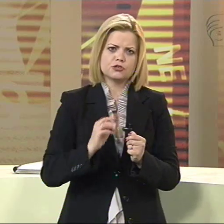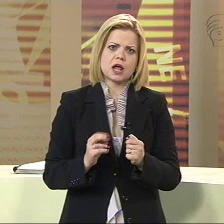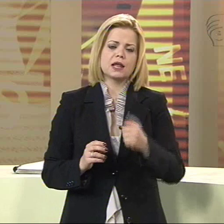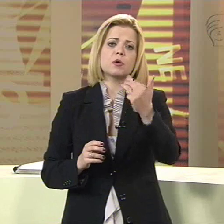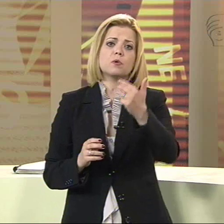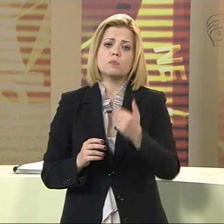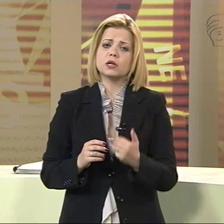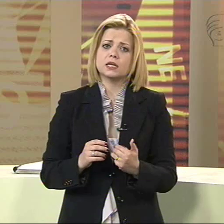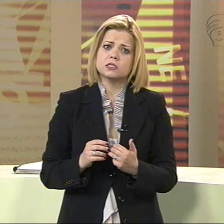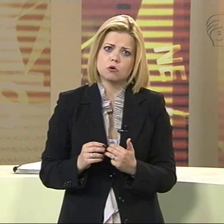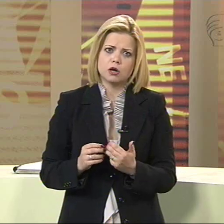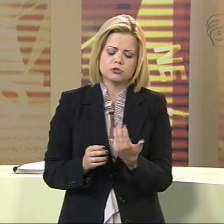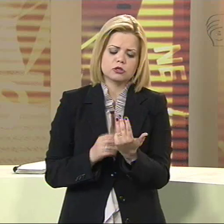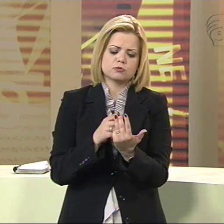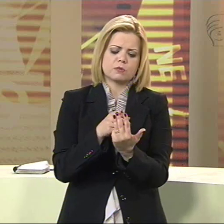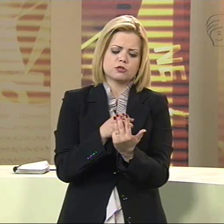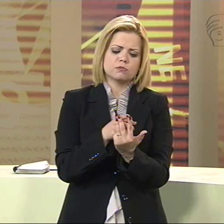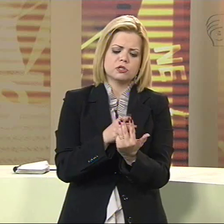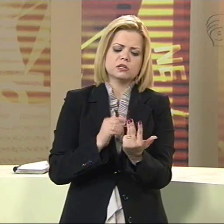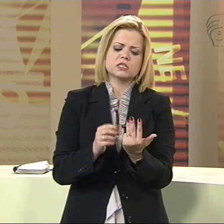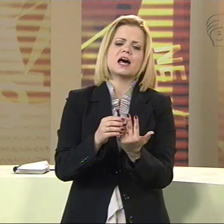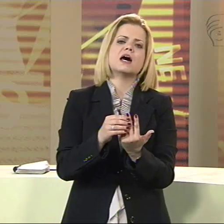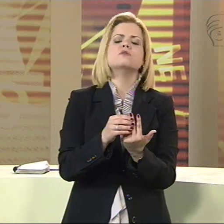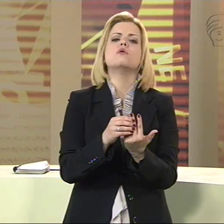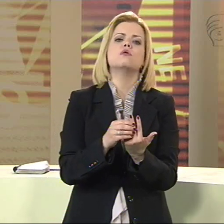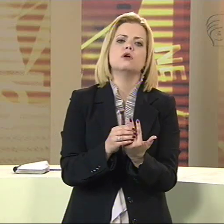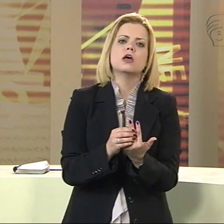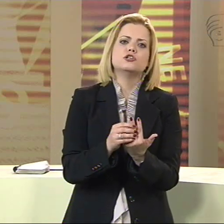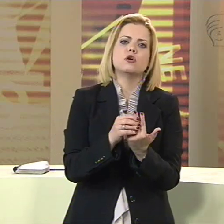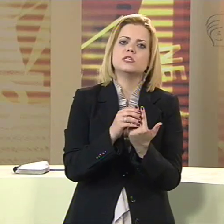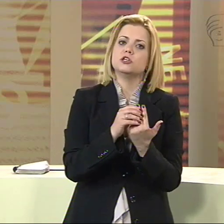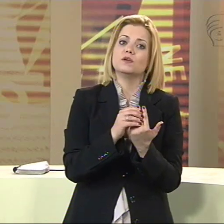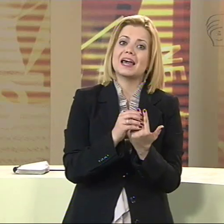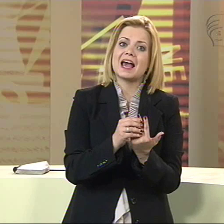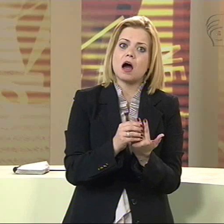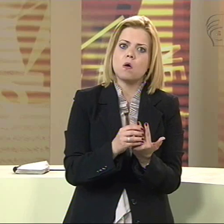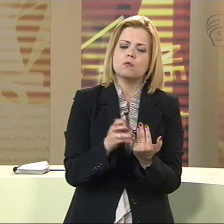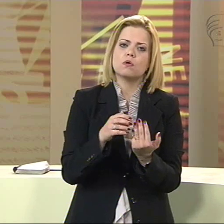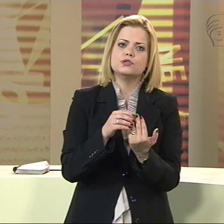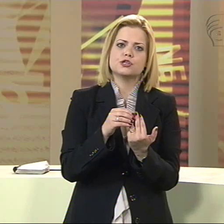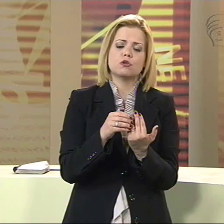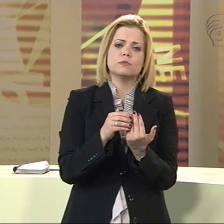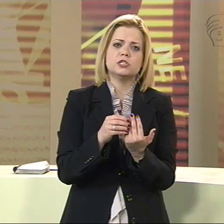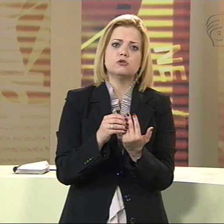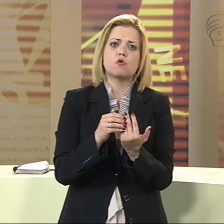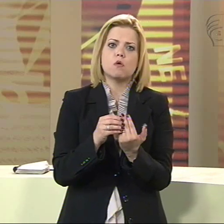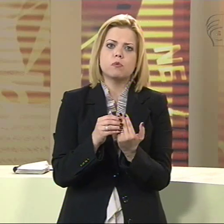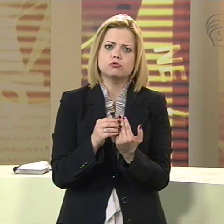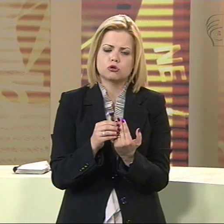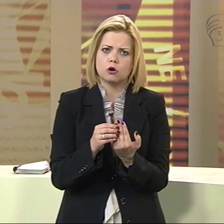já lembra, comporta aí sinônimos. Nós vamos chamar de domicílio necessário, ou de domicílio legal, ou de domicílio compulsório,